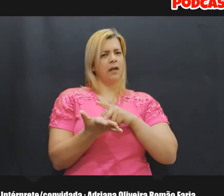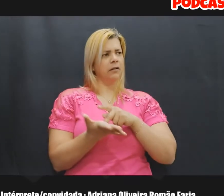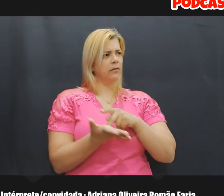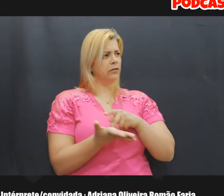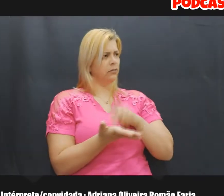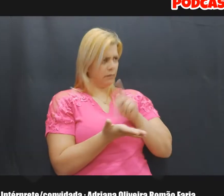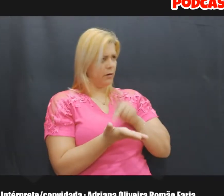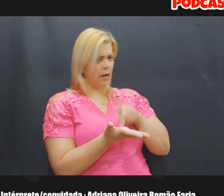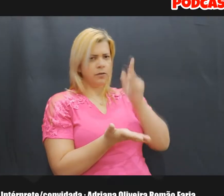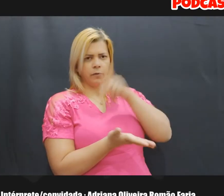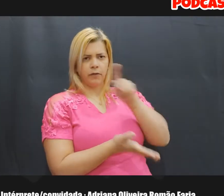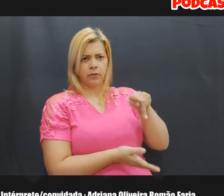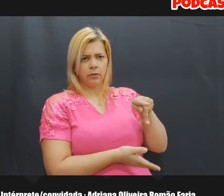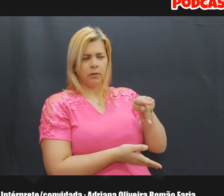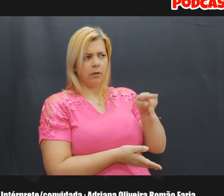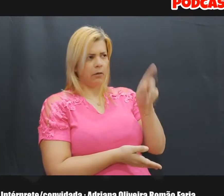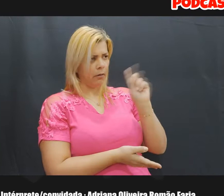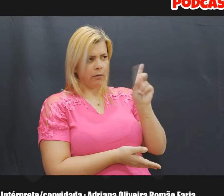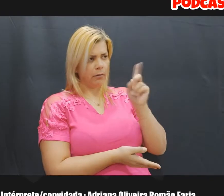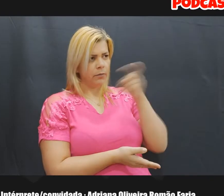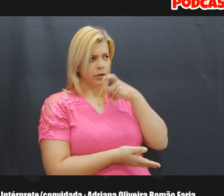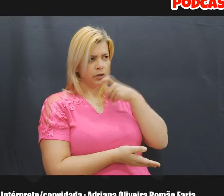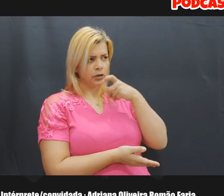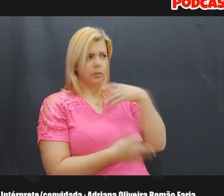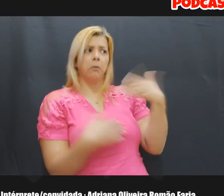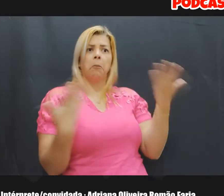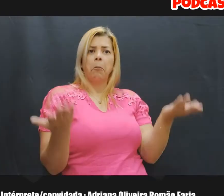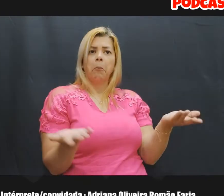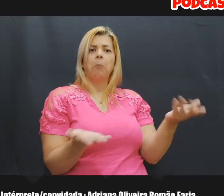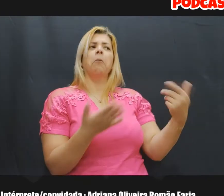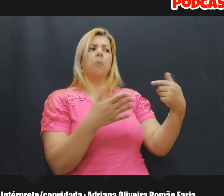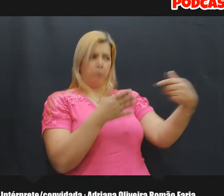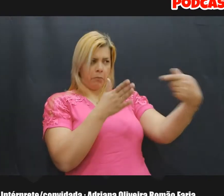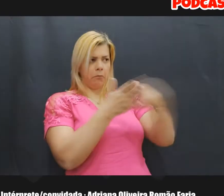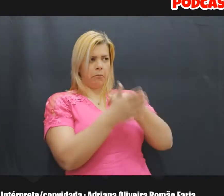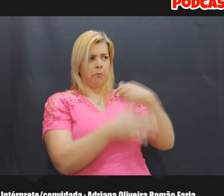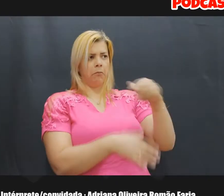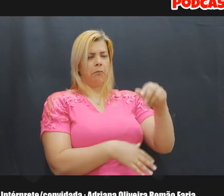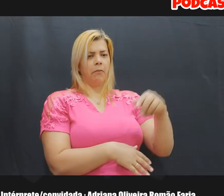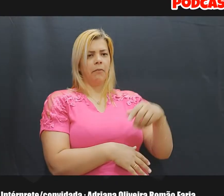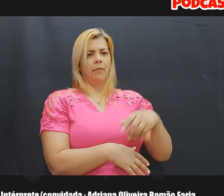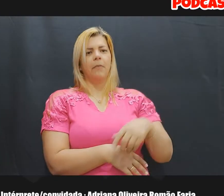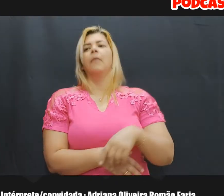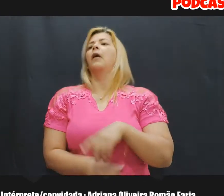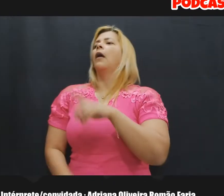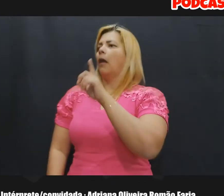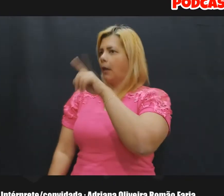procede, professora, ou não? Isso é só uma mera impressão ou não tem nada a ver? Procede.